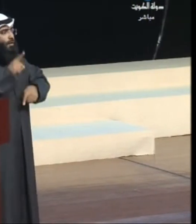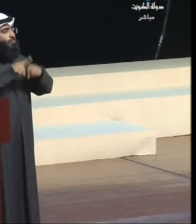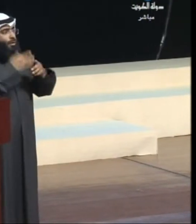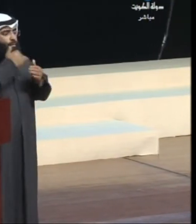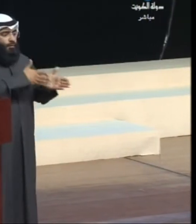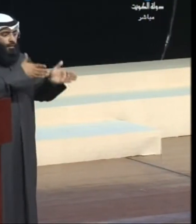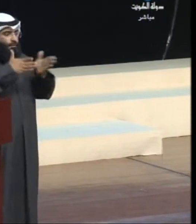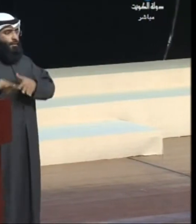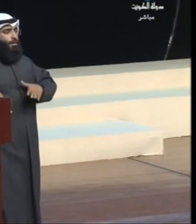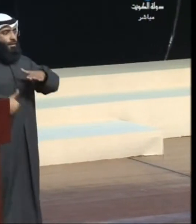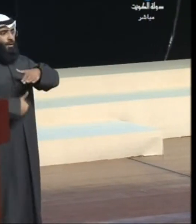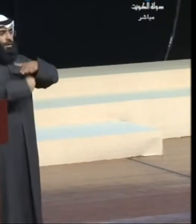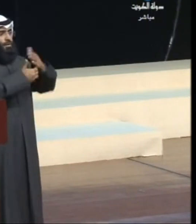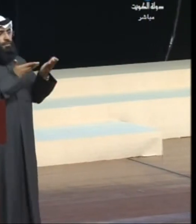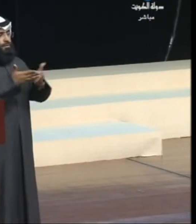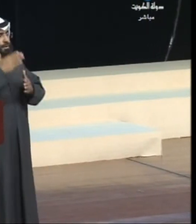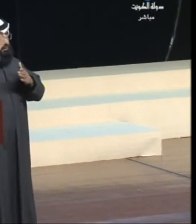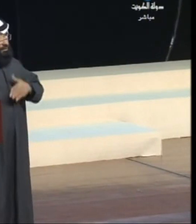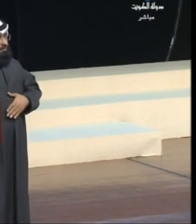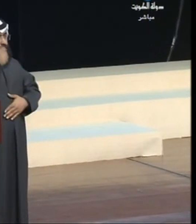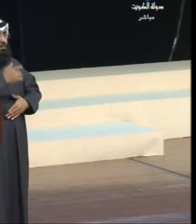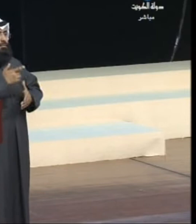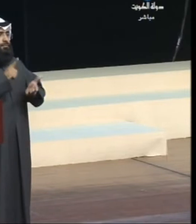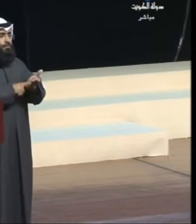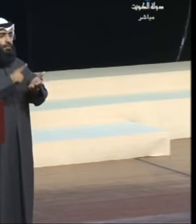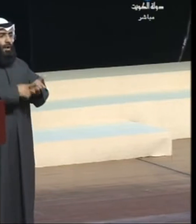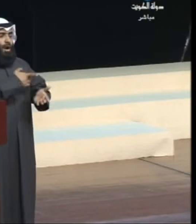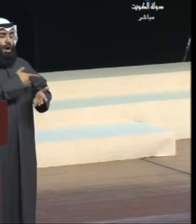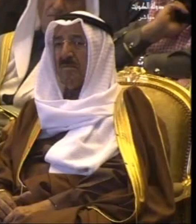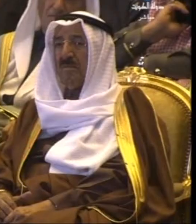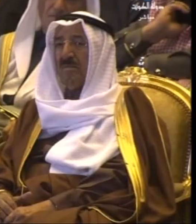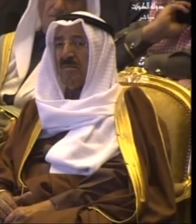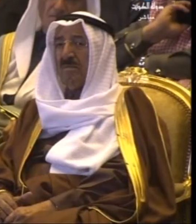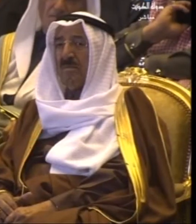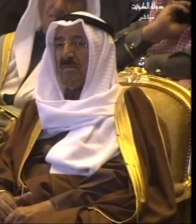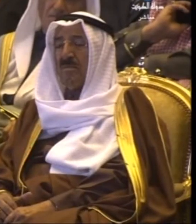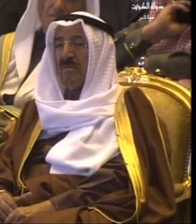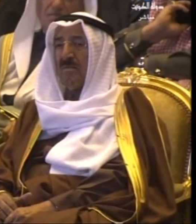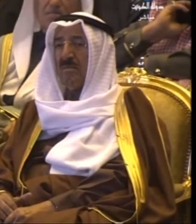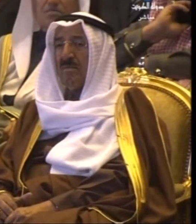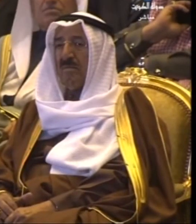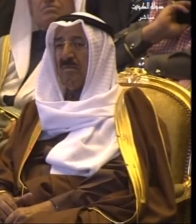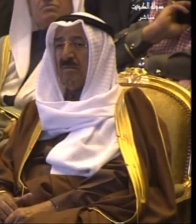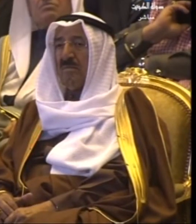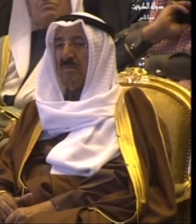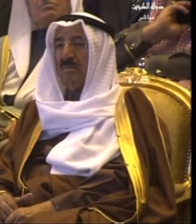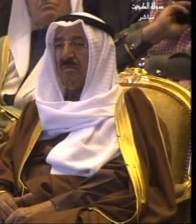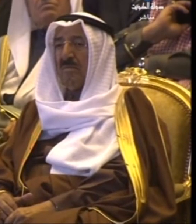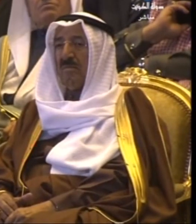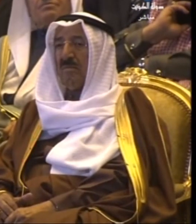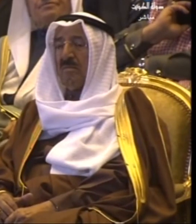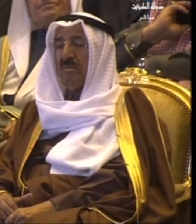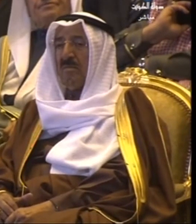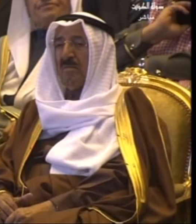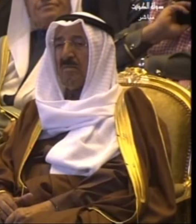أمير البلاد المفدى، أحييكم بتحية من القلب يطيب شذاها مسكاً وريحاناً وتحمل في طياتها حباً